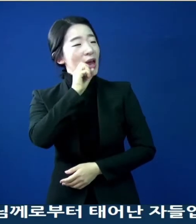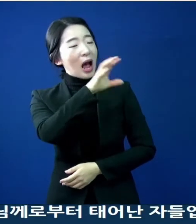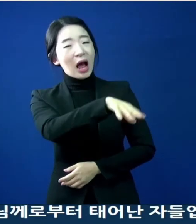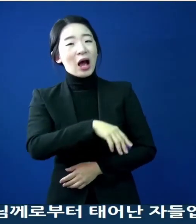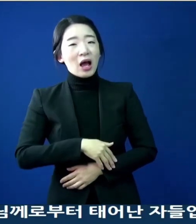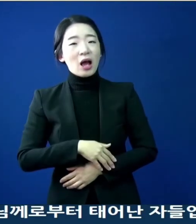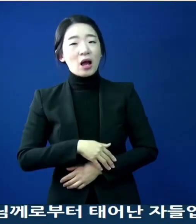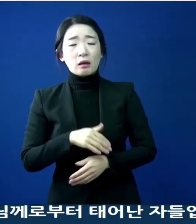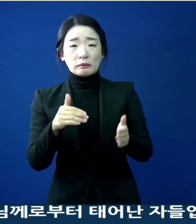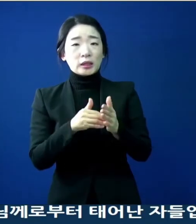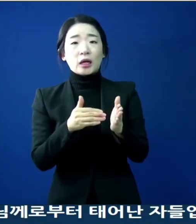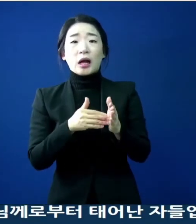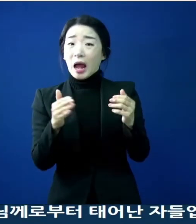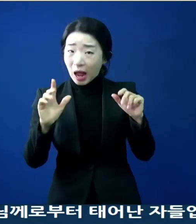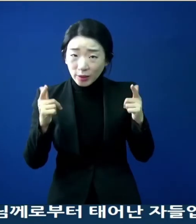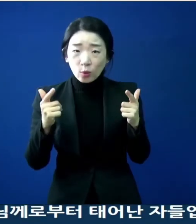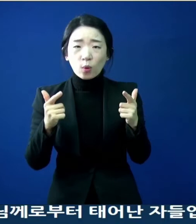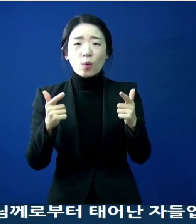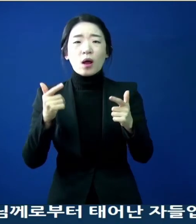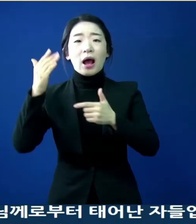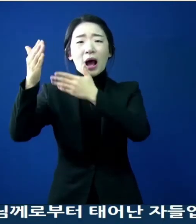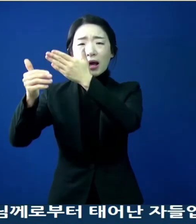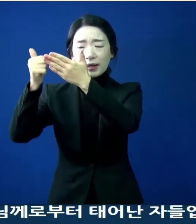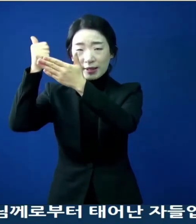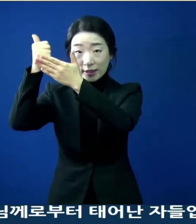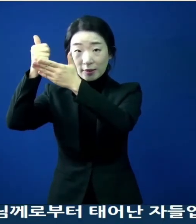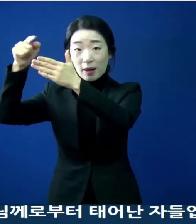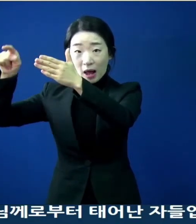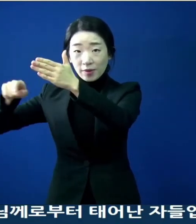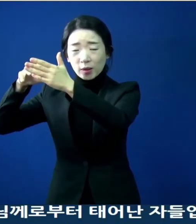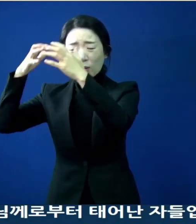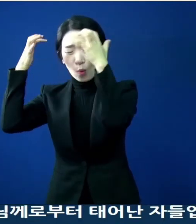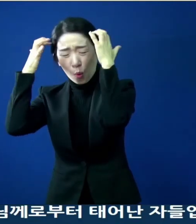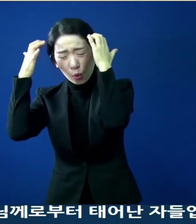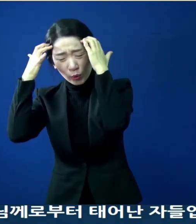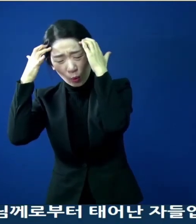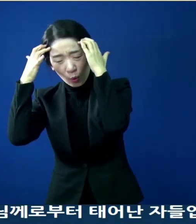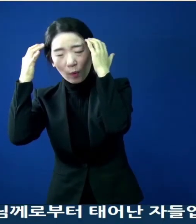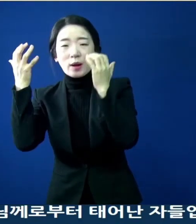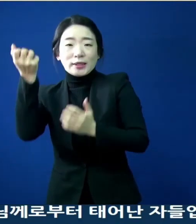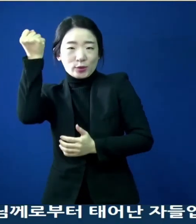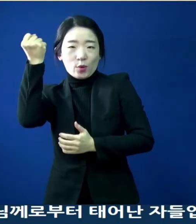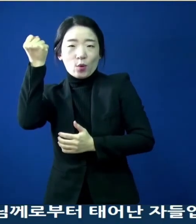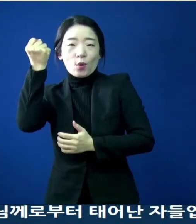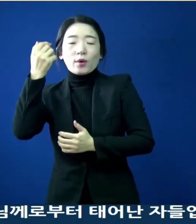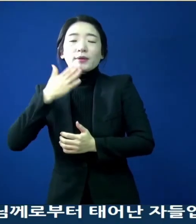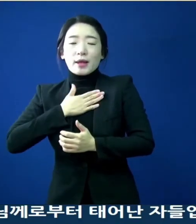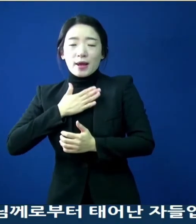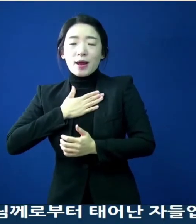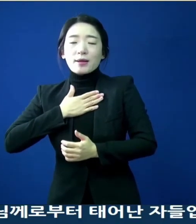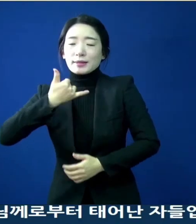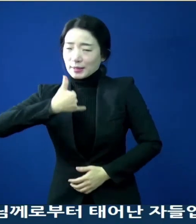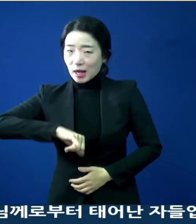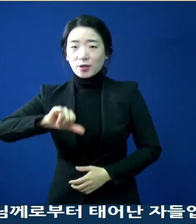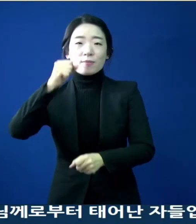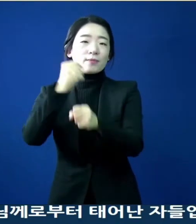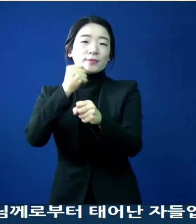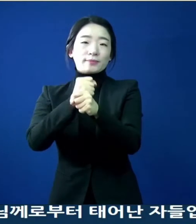아니고 하나님 속에 고통을 가지고 자녀를 낳았다는 겁니다. 어떤 고통일까요?